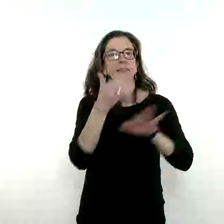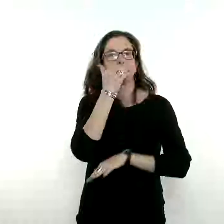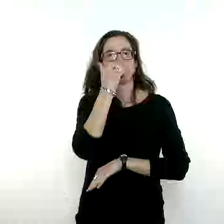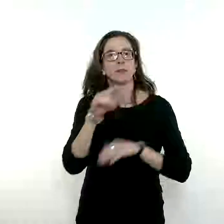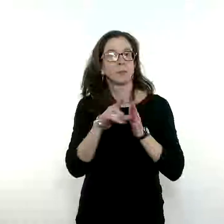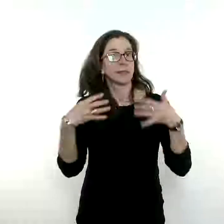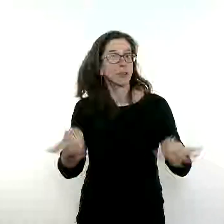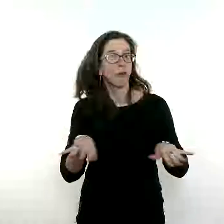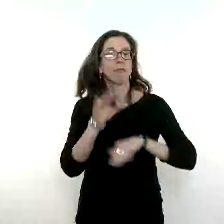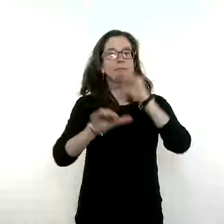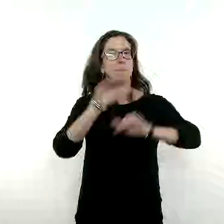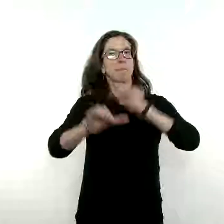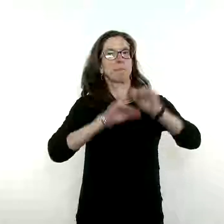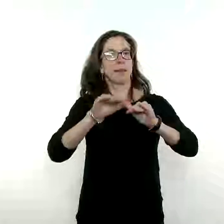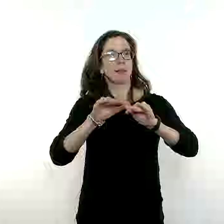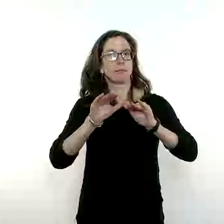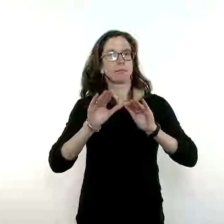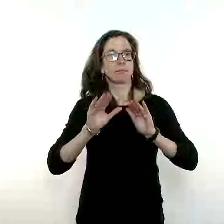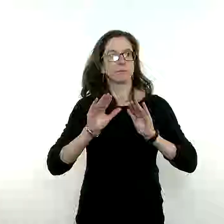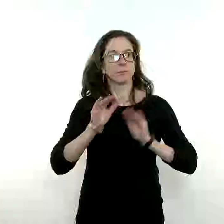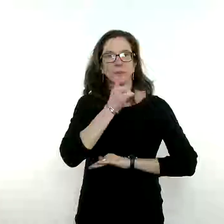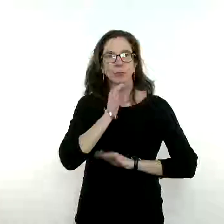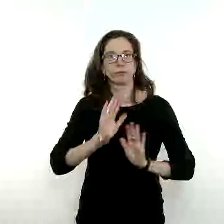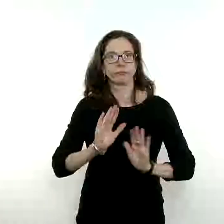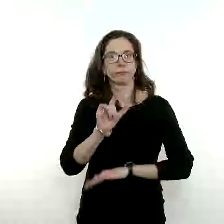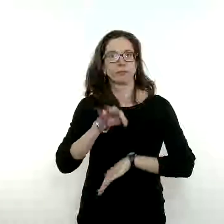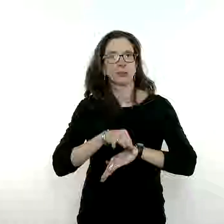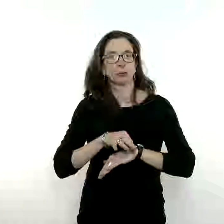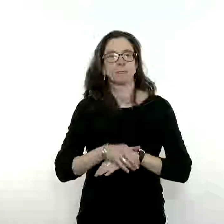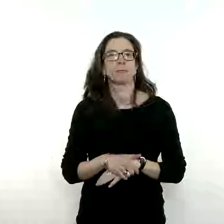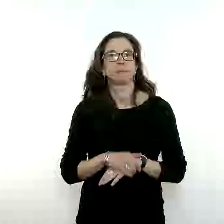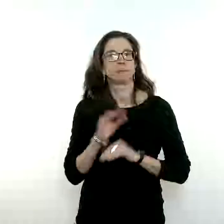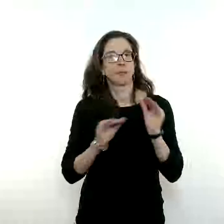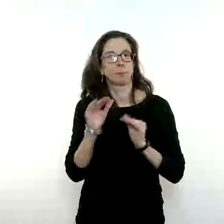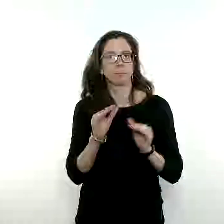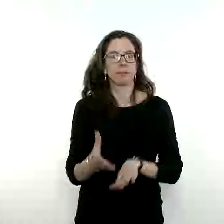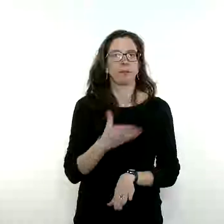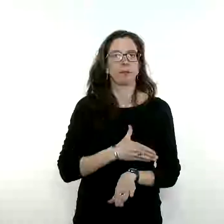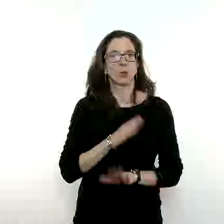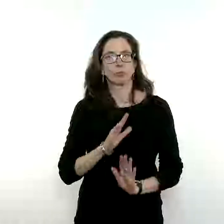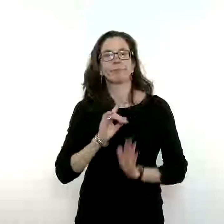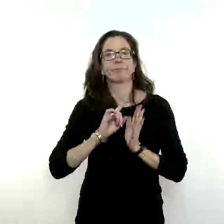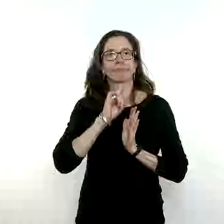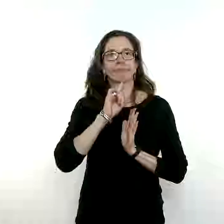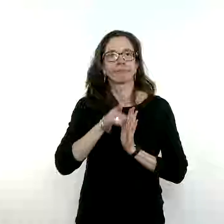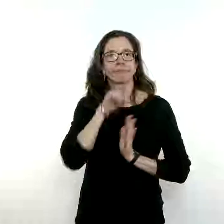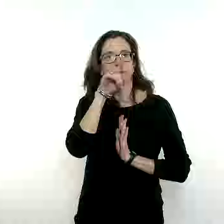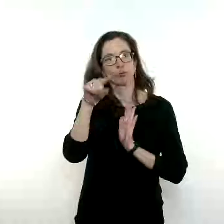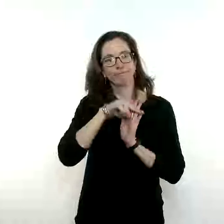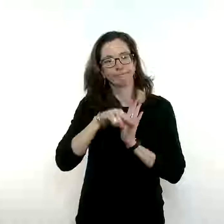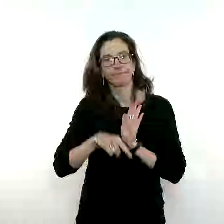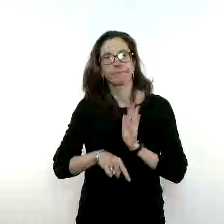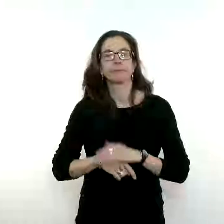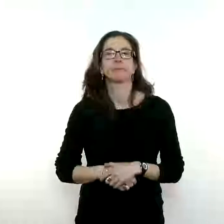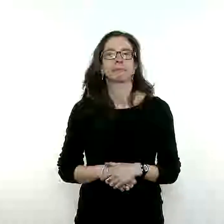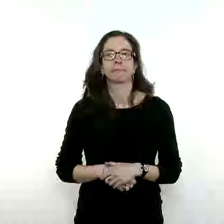appeler... on va attendre 2 minutes avant de faire l'appel et d'attaquer l'ordre du jour.